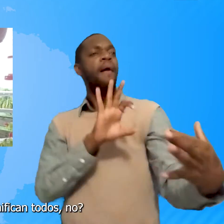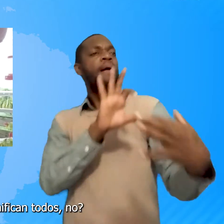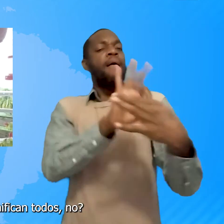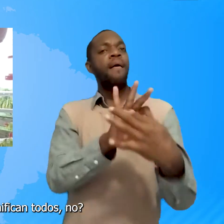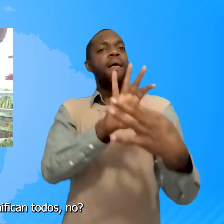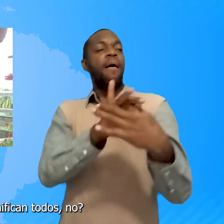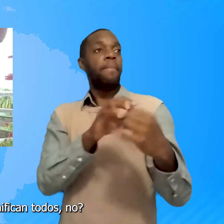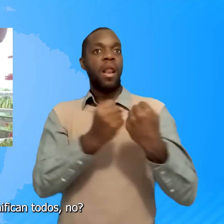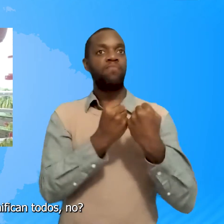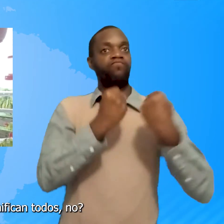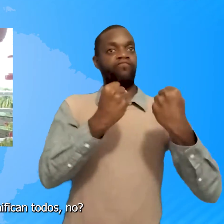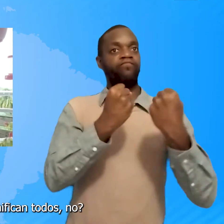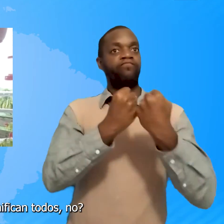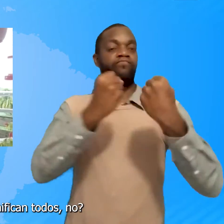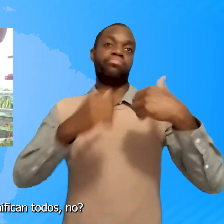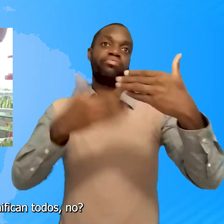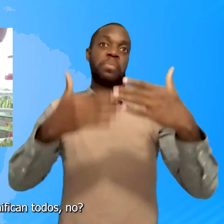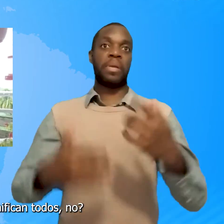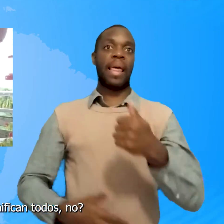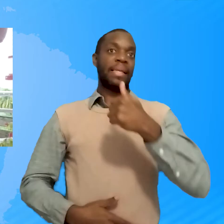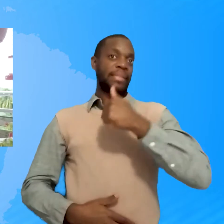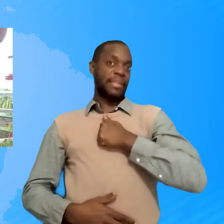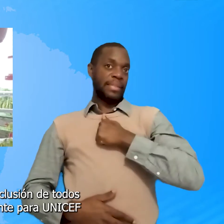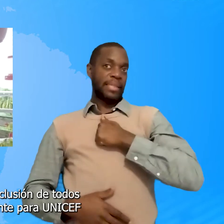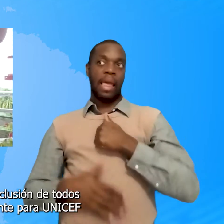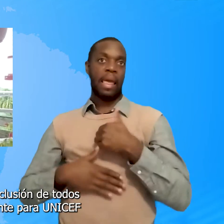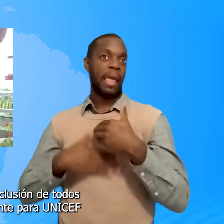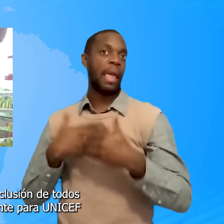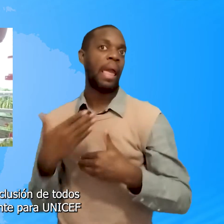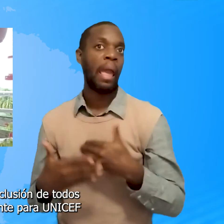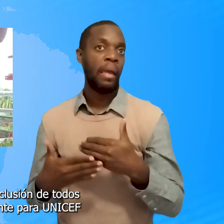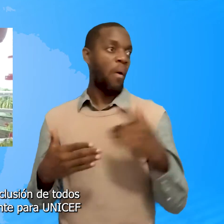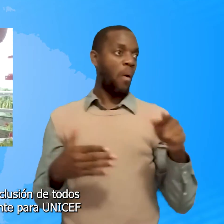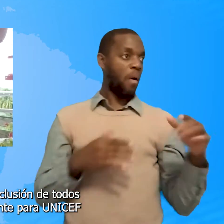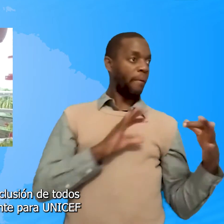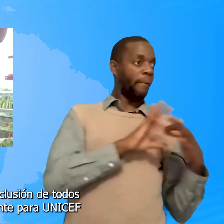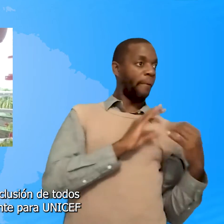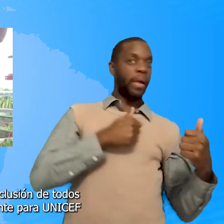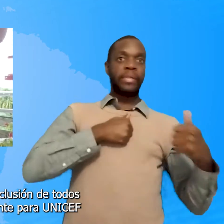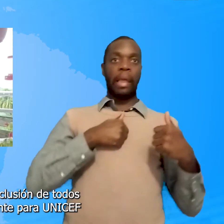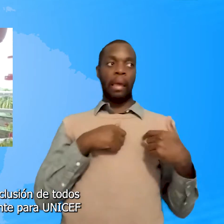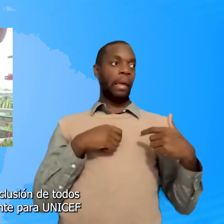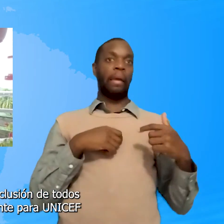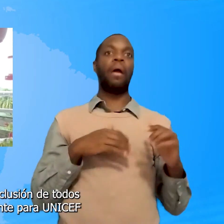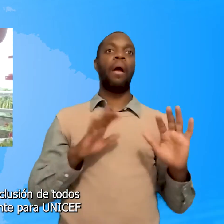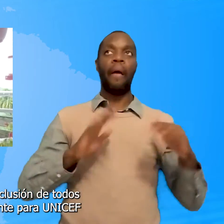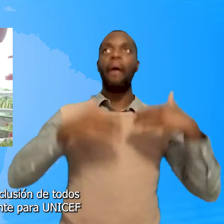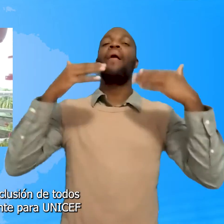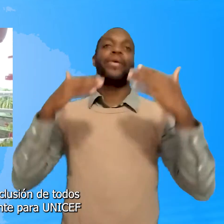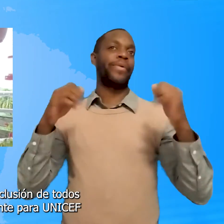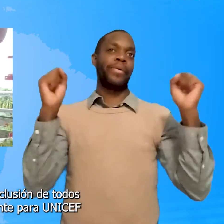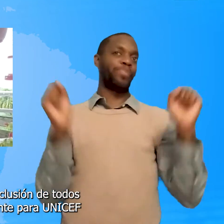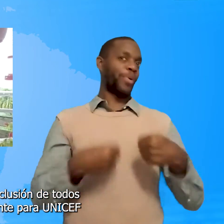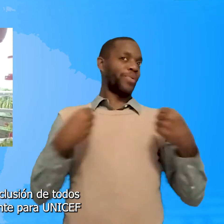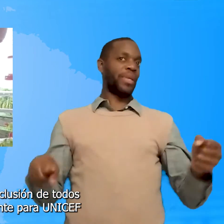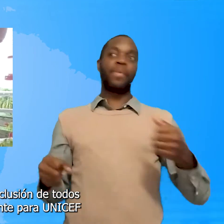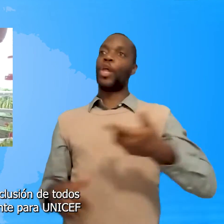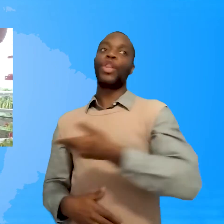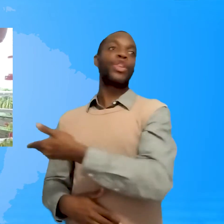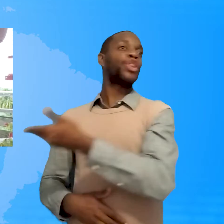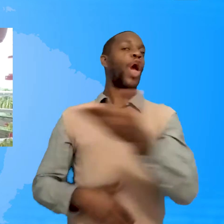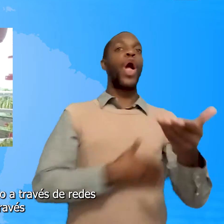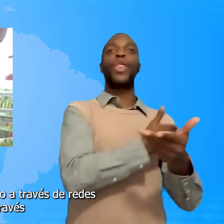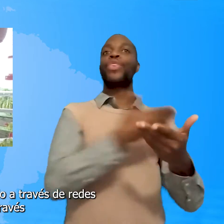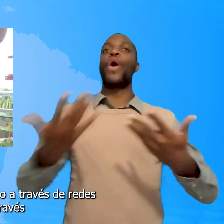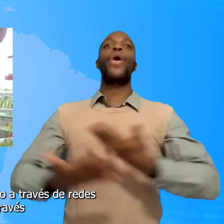enfoque integral, todos significan todos, ¿no? Entonces, esta inclusión de todos es muy importante para